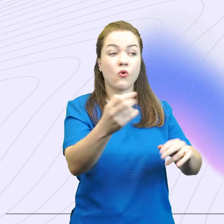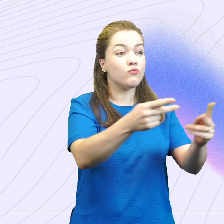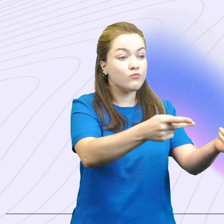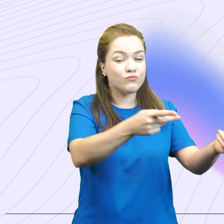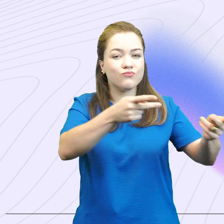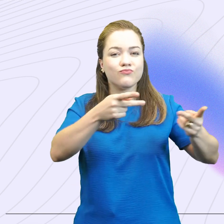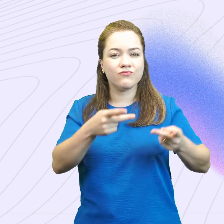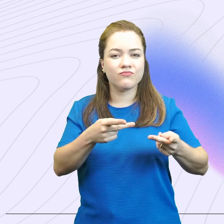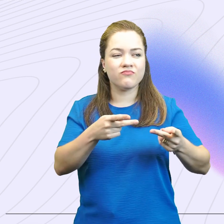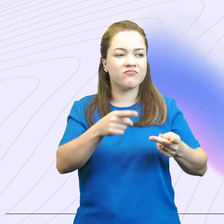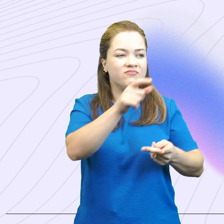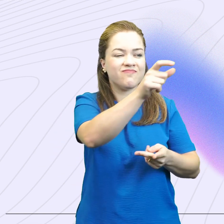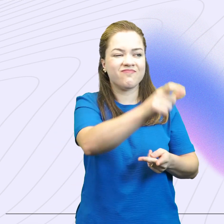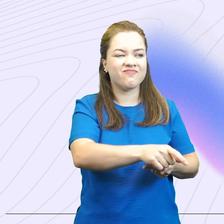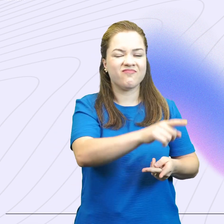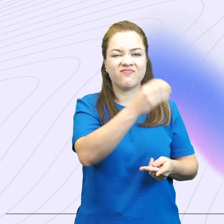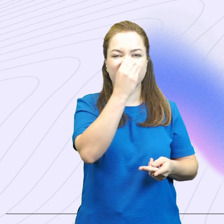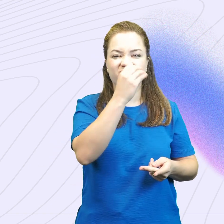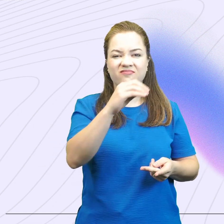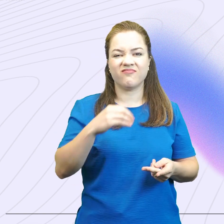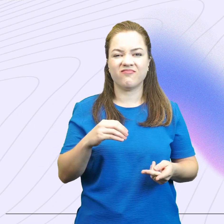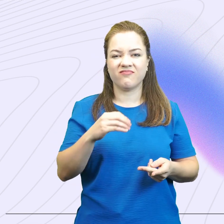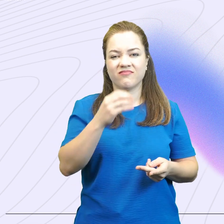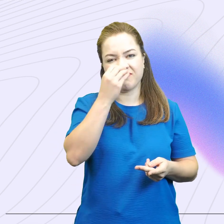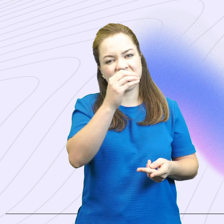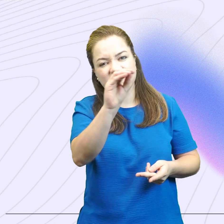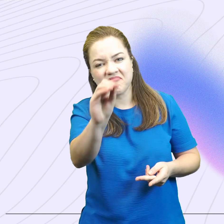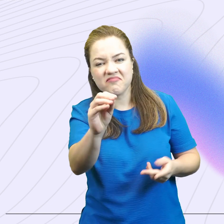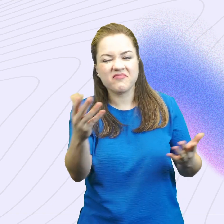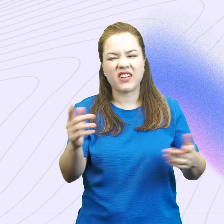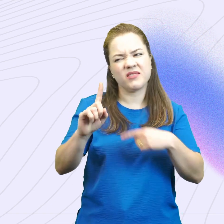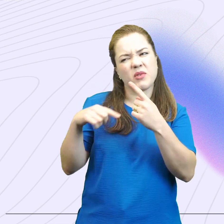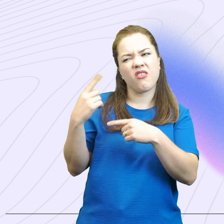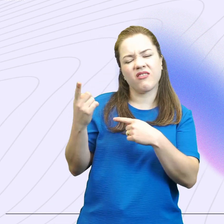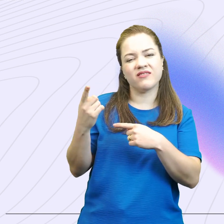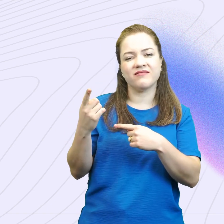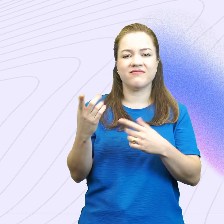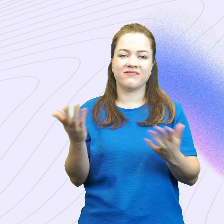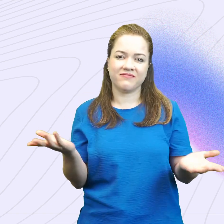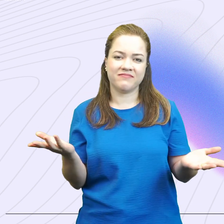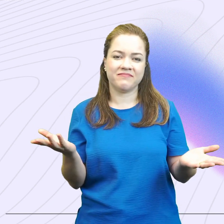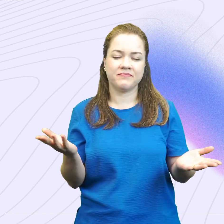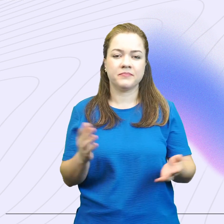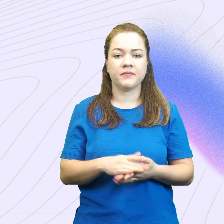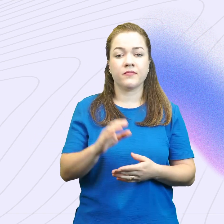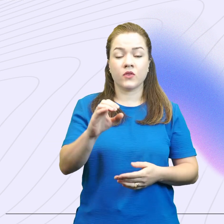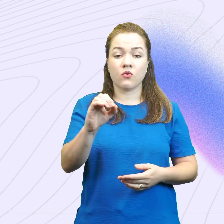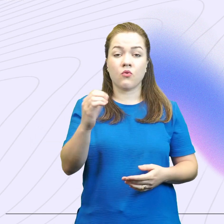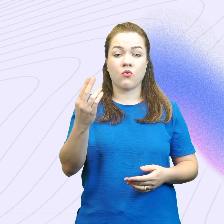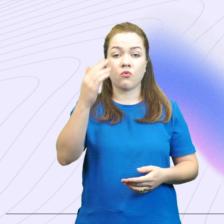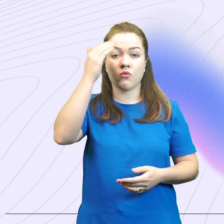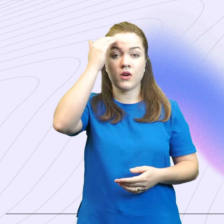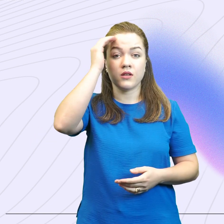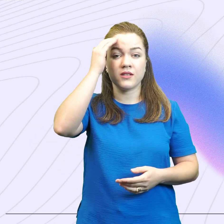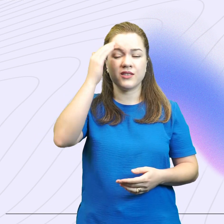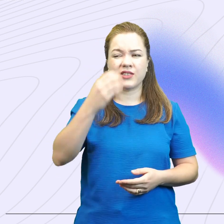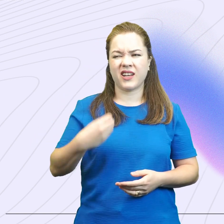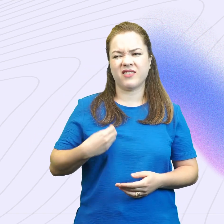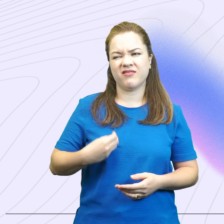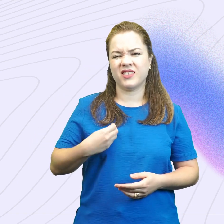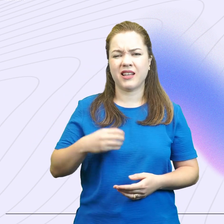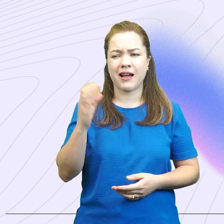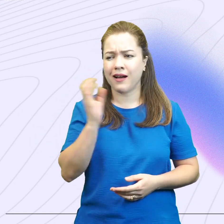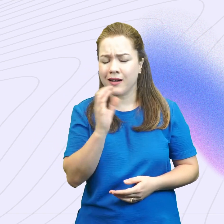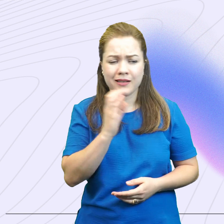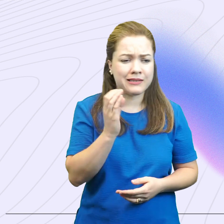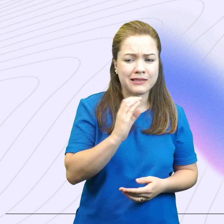convite, e a pessoa simplesmente ignora, ela fala para depois. Ou senão você entende que de fato a vida é corrida e está